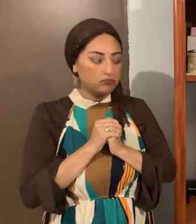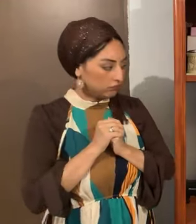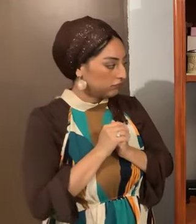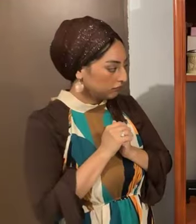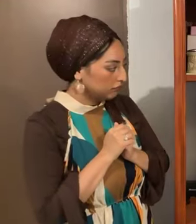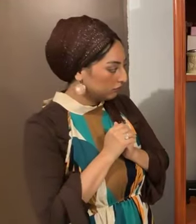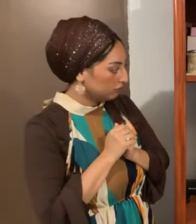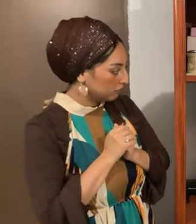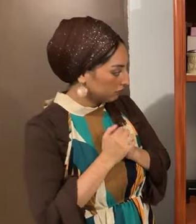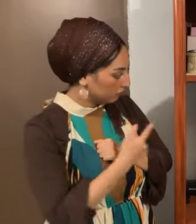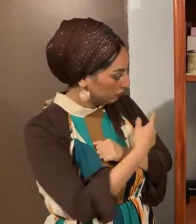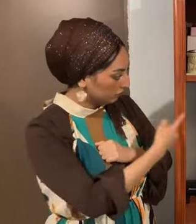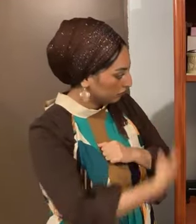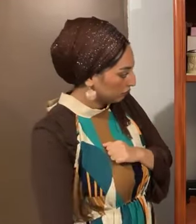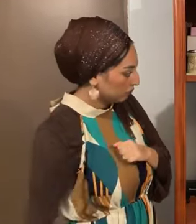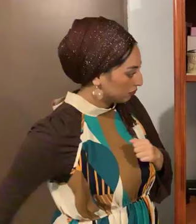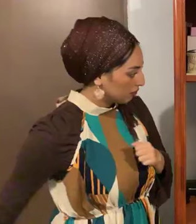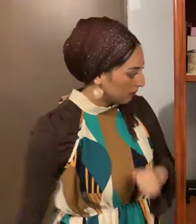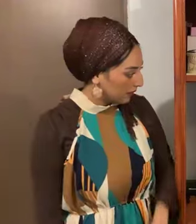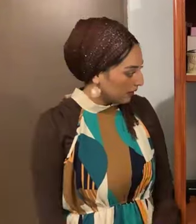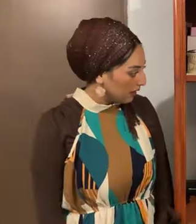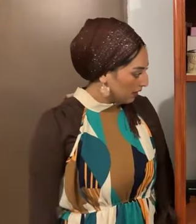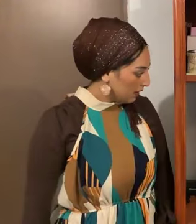A ver, dice